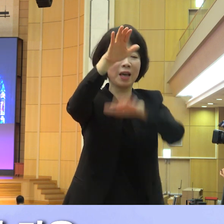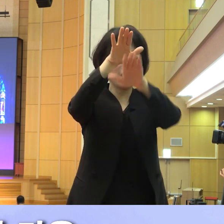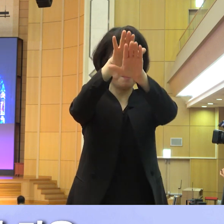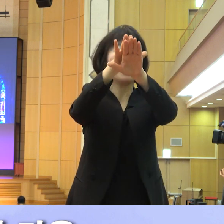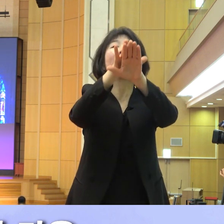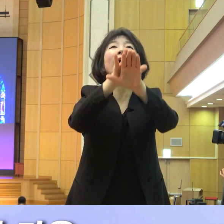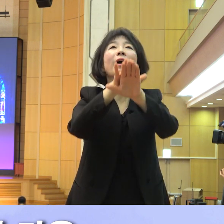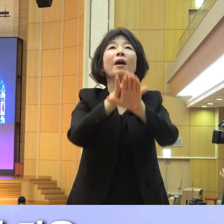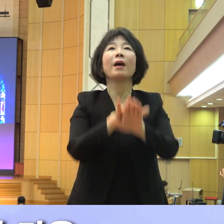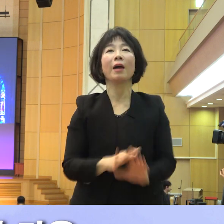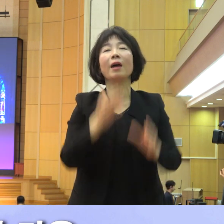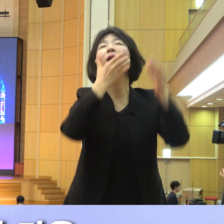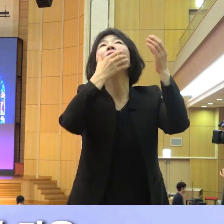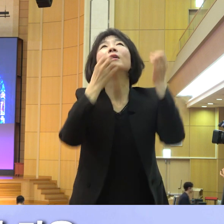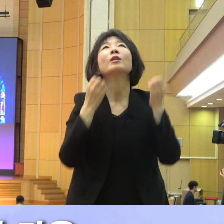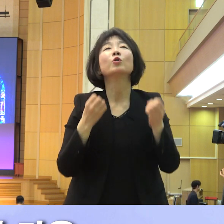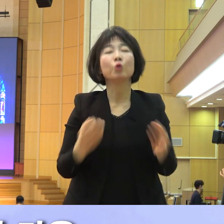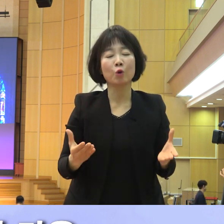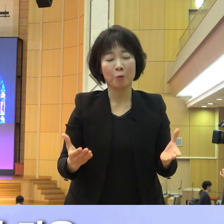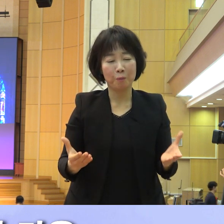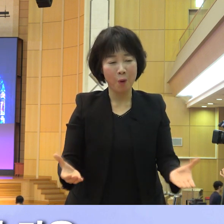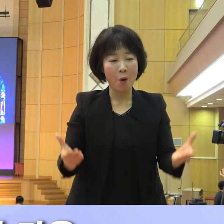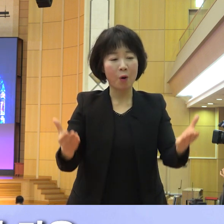거룩한 예배